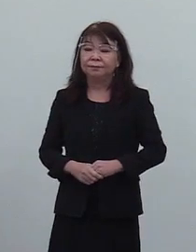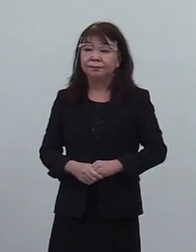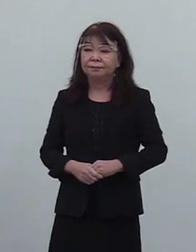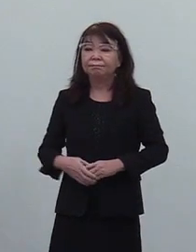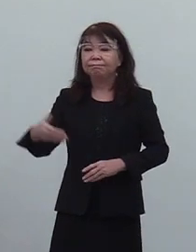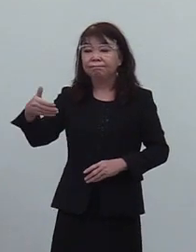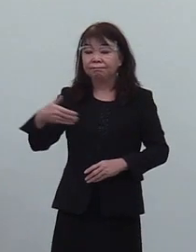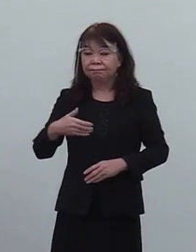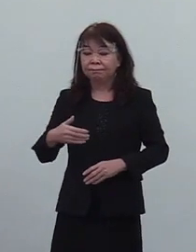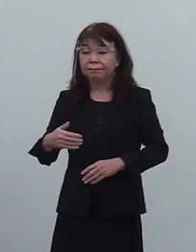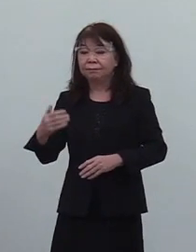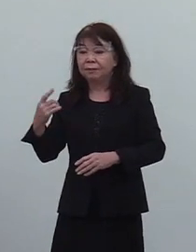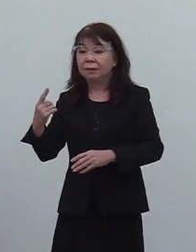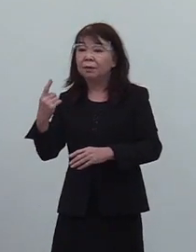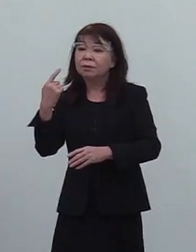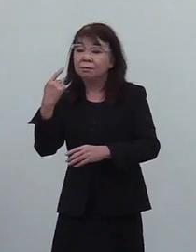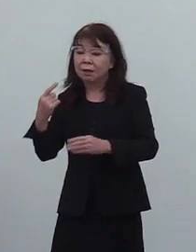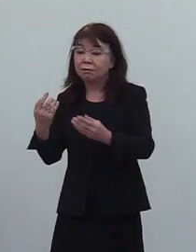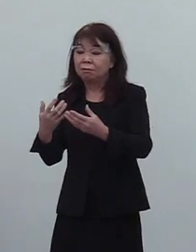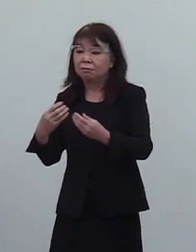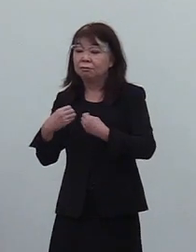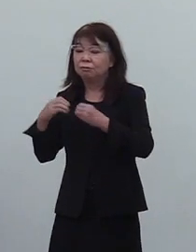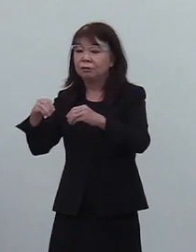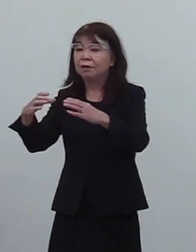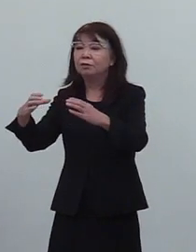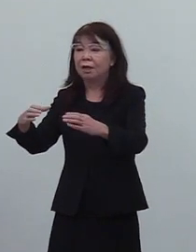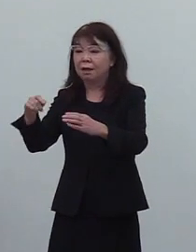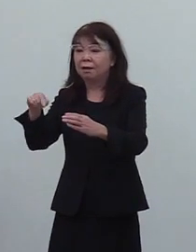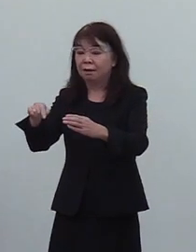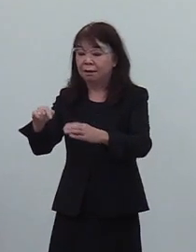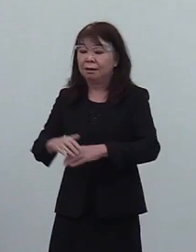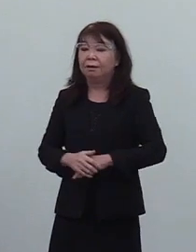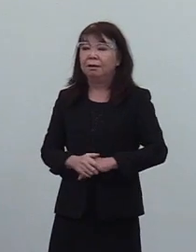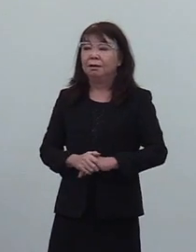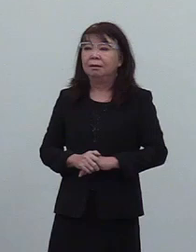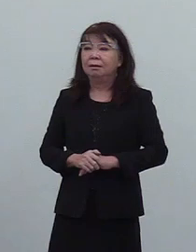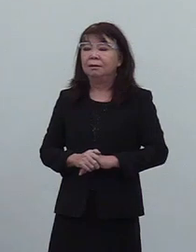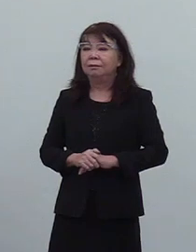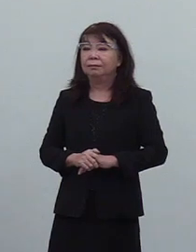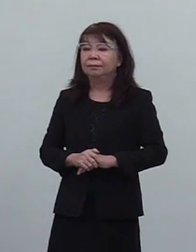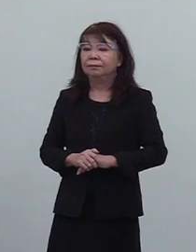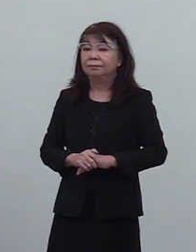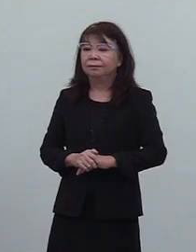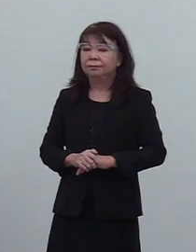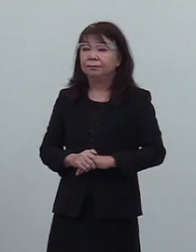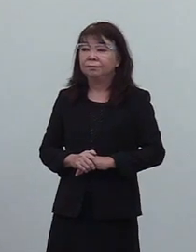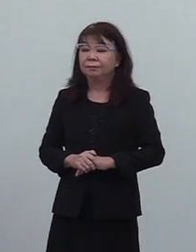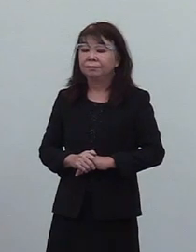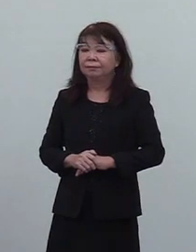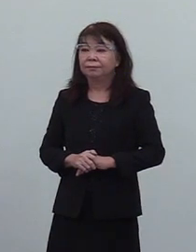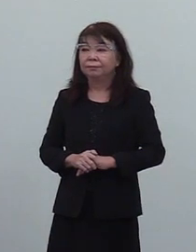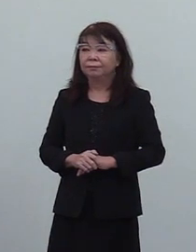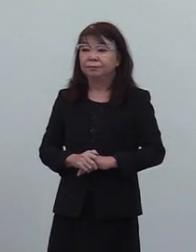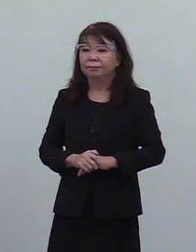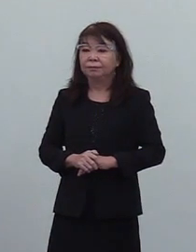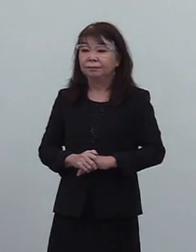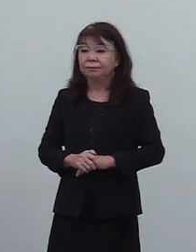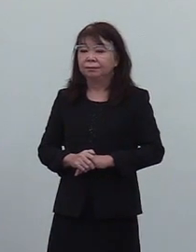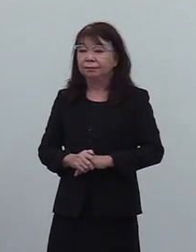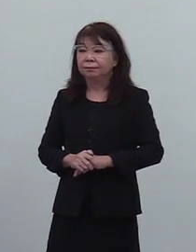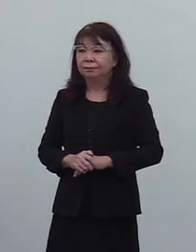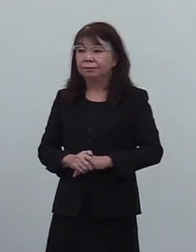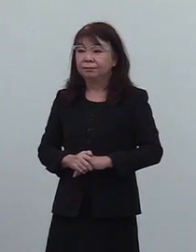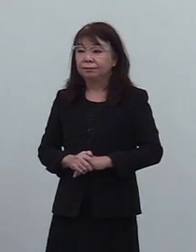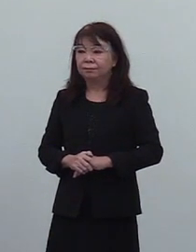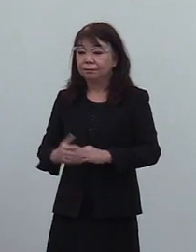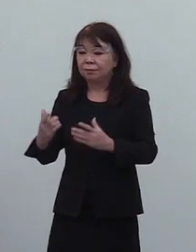1件目のクラスターなんですけれども、 こちらが、1クラス、